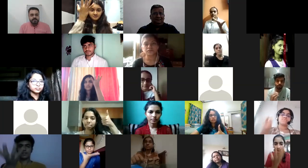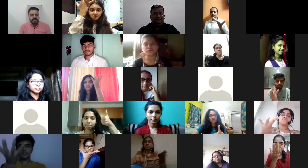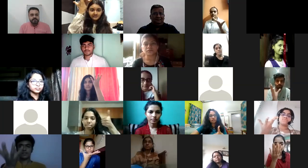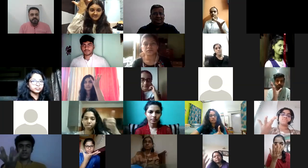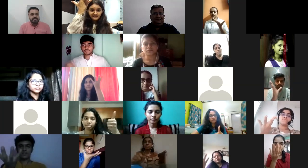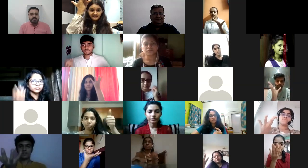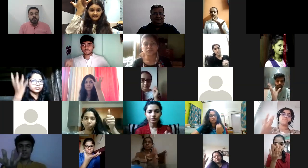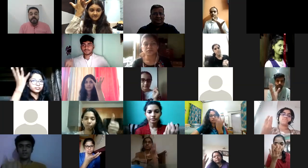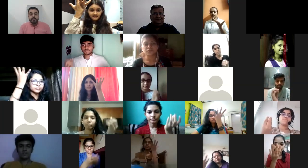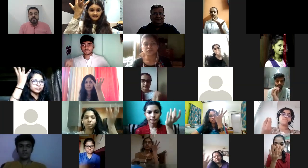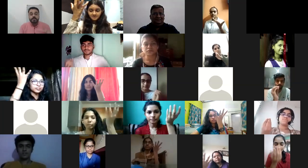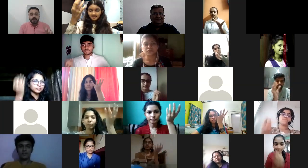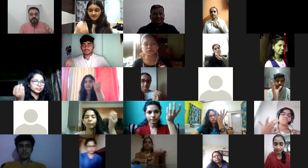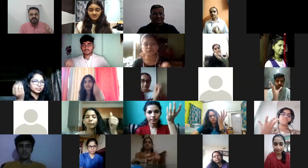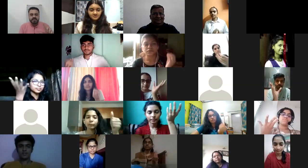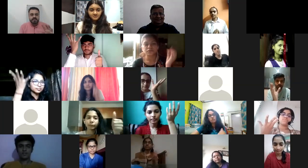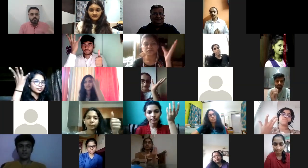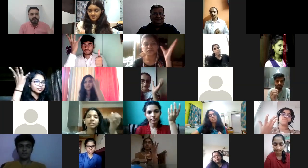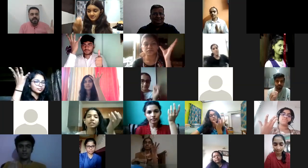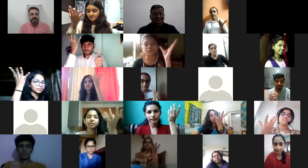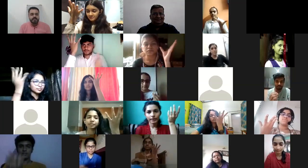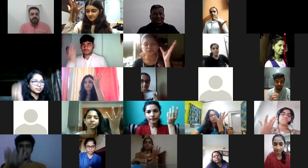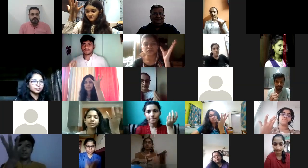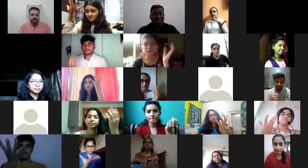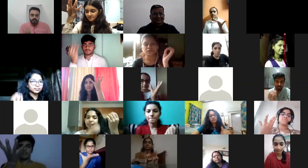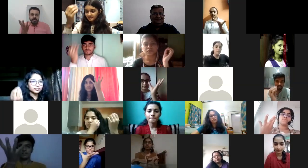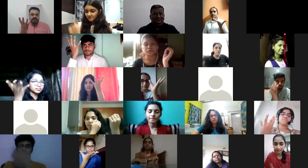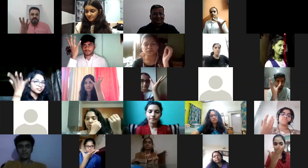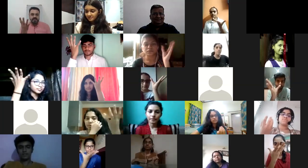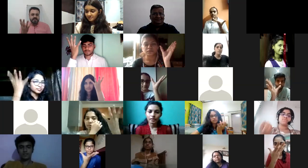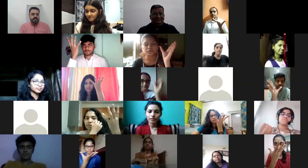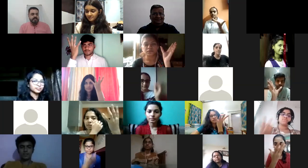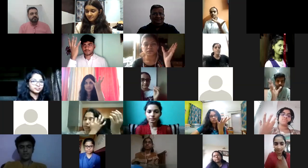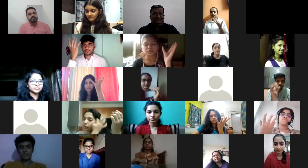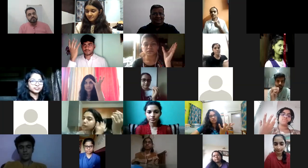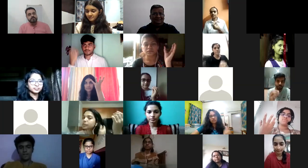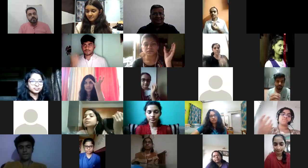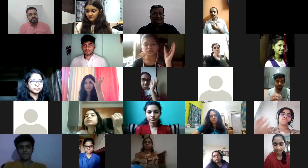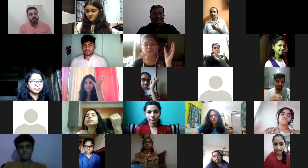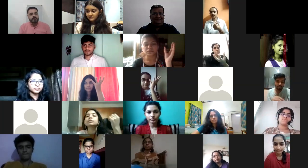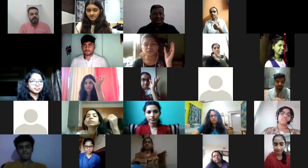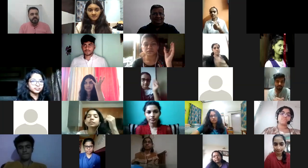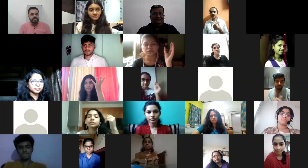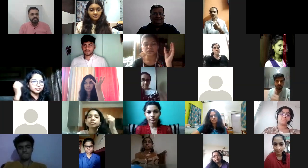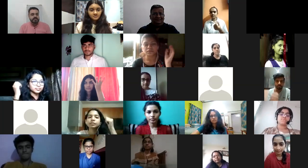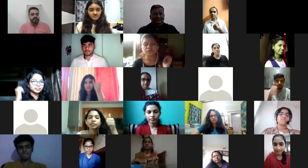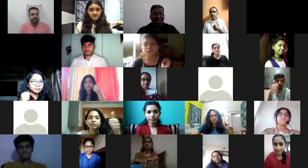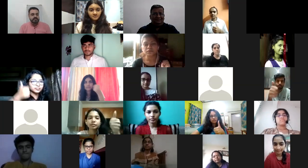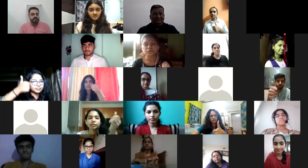We just learned morning, only morning. सुबह का time जो है, morning. And when you want to say good morning, you would simply